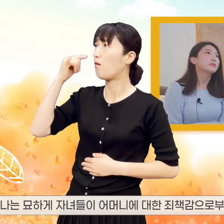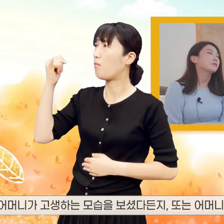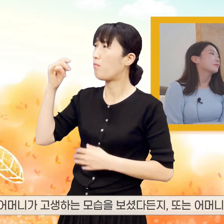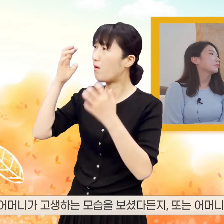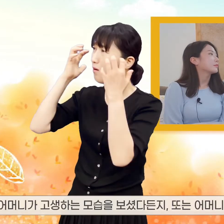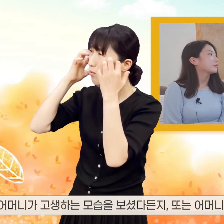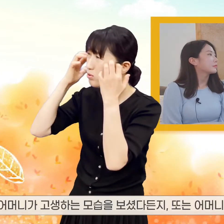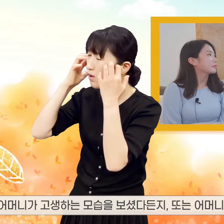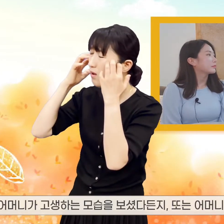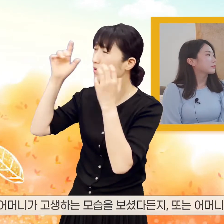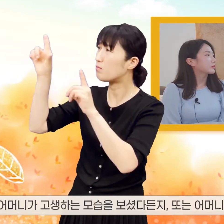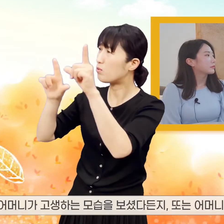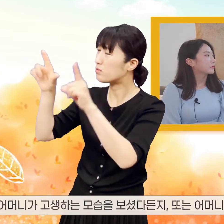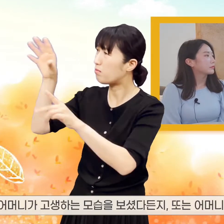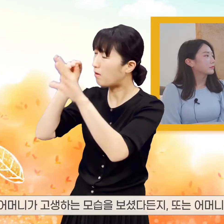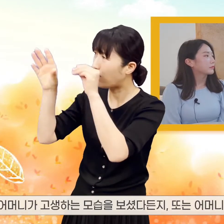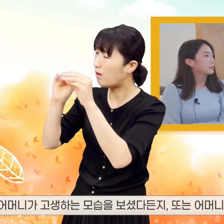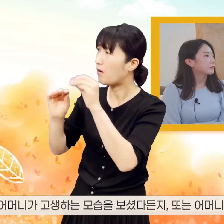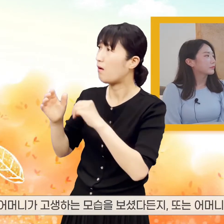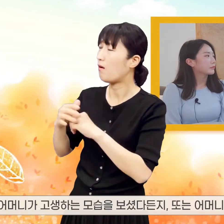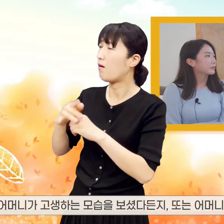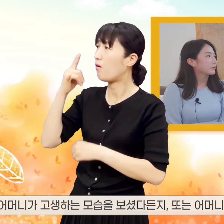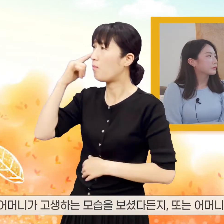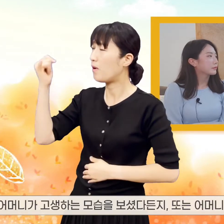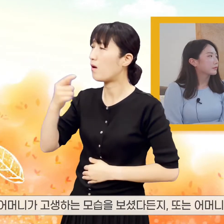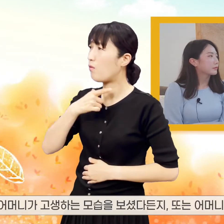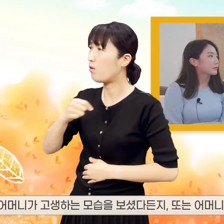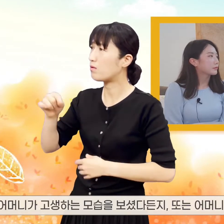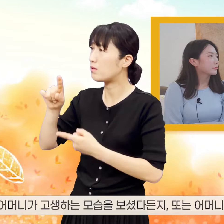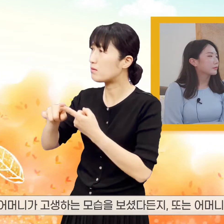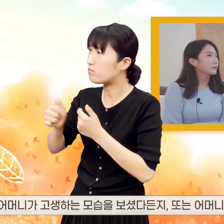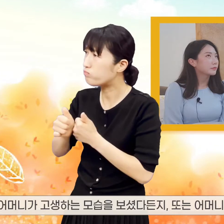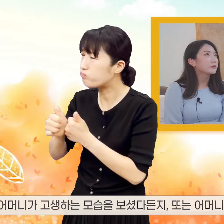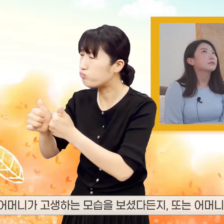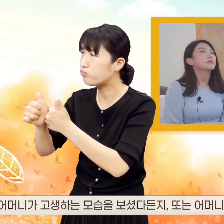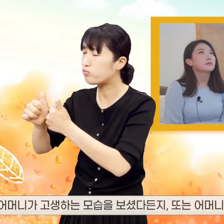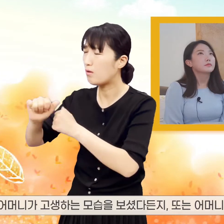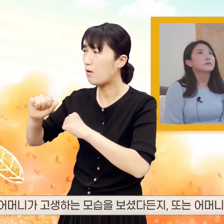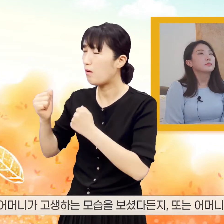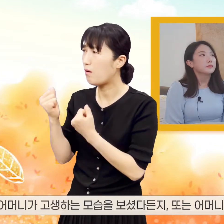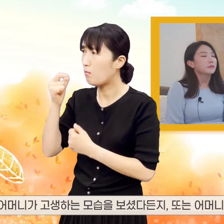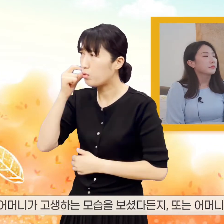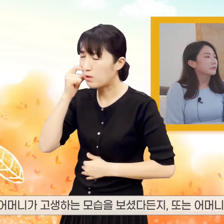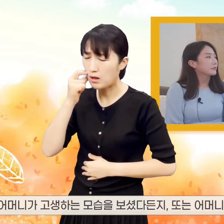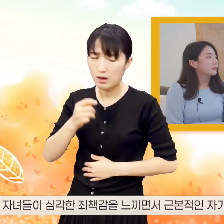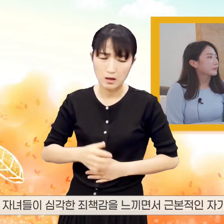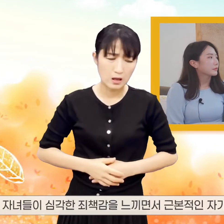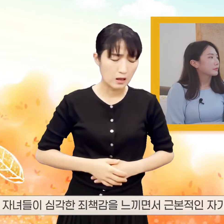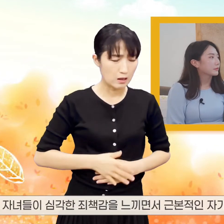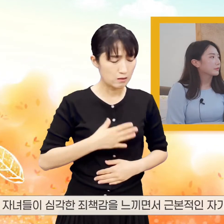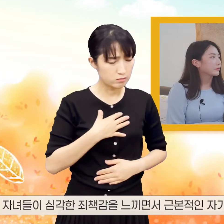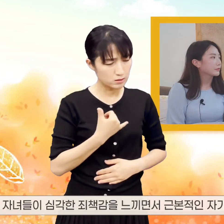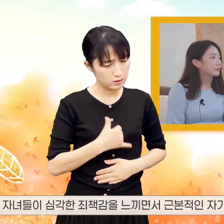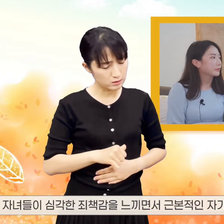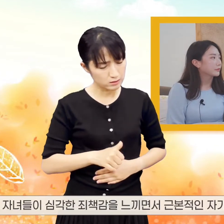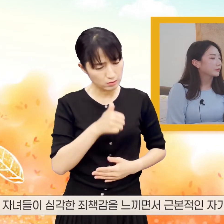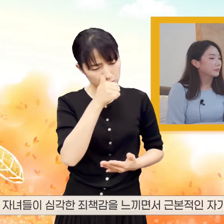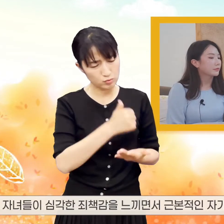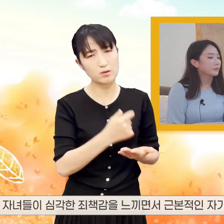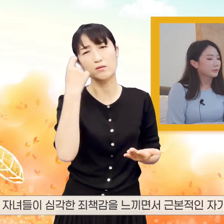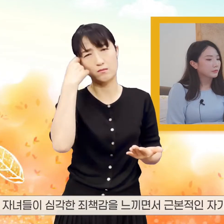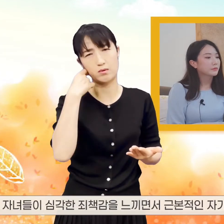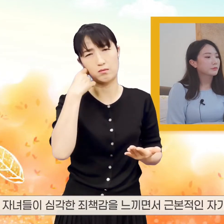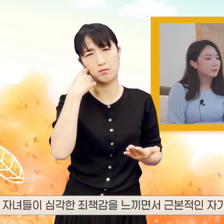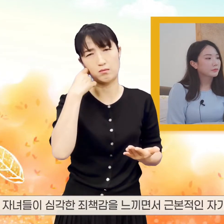있어요. 어머니가 고생한 모습을 보셨다라든지 또 어머니가 원하는 것을 해주지 않았을 때 자녀들이 굉장히 심각한